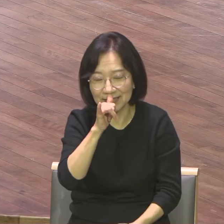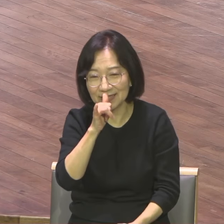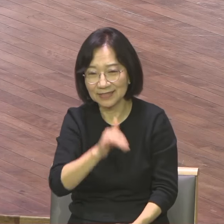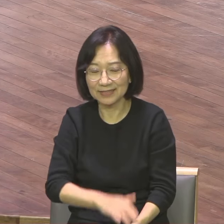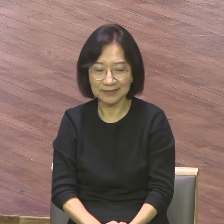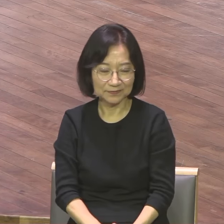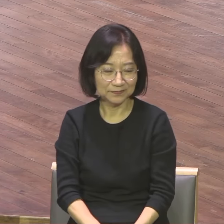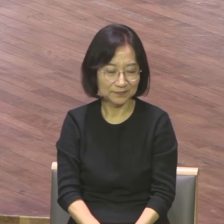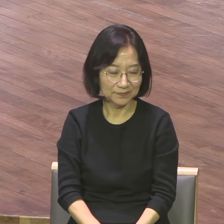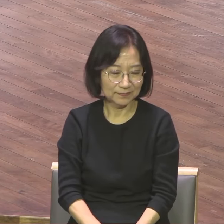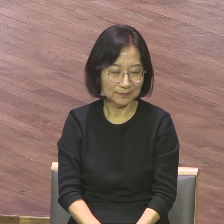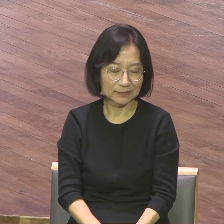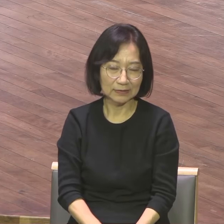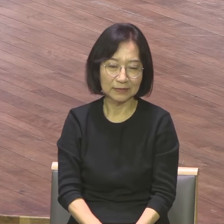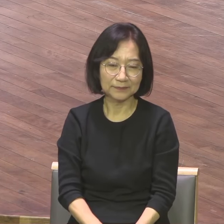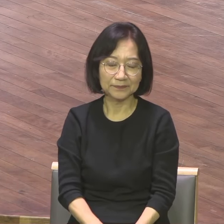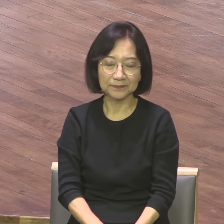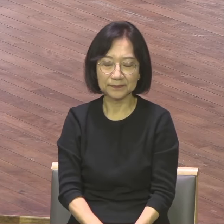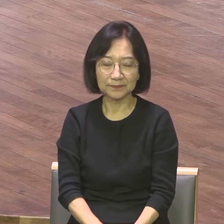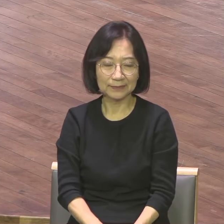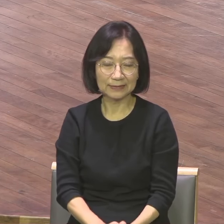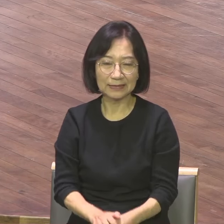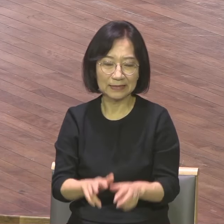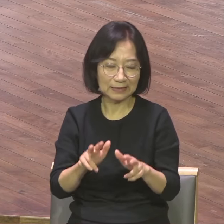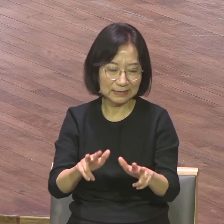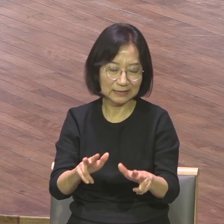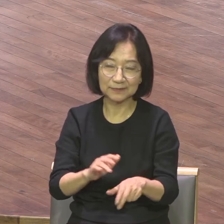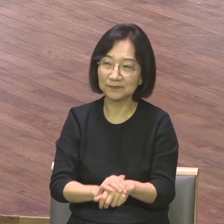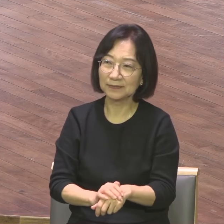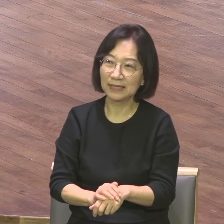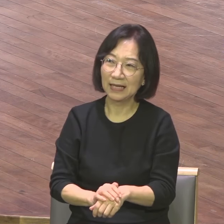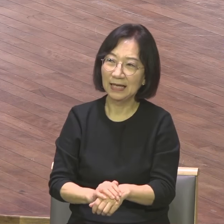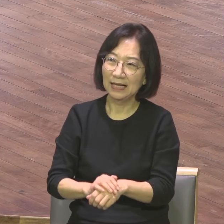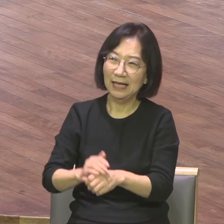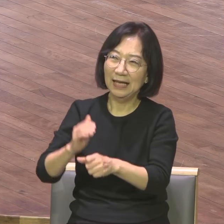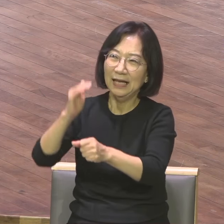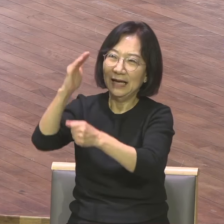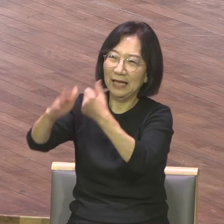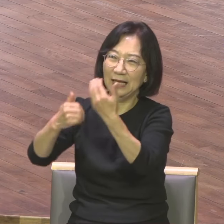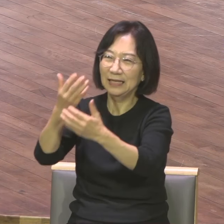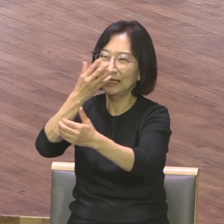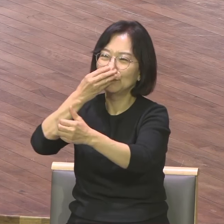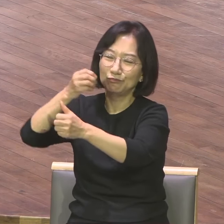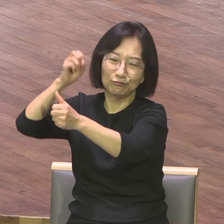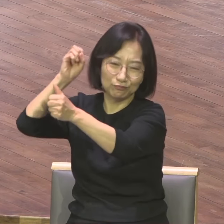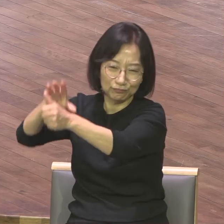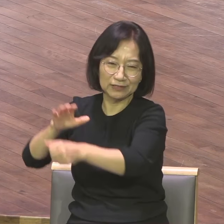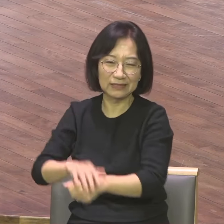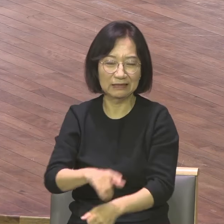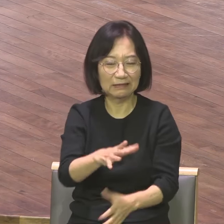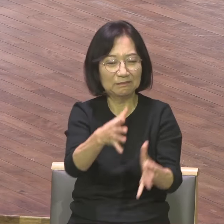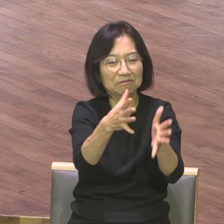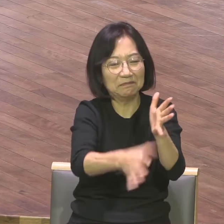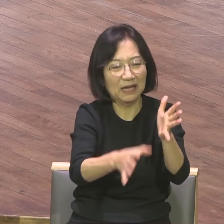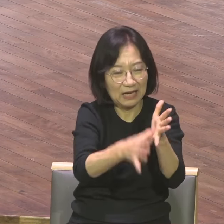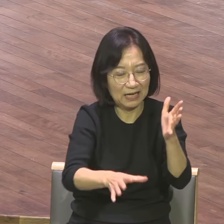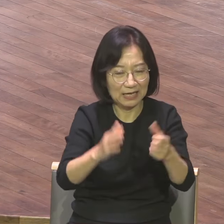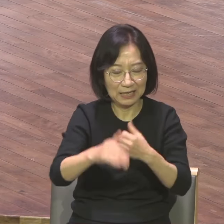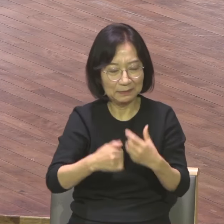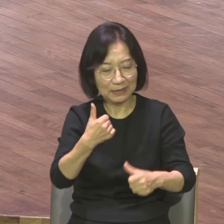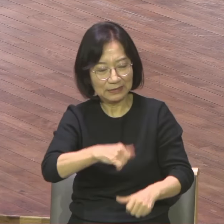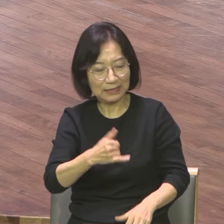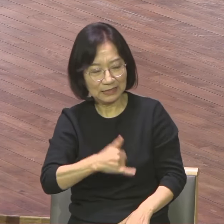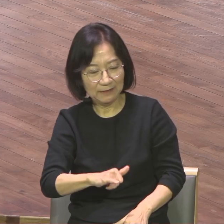하나님께서 배역하고 하나님의 가슴에 못질하는 백성들을 기다리신다는 메시지가 이게 담겨져